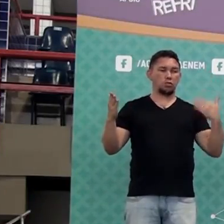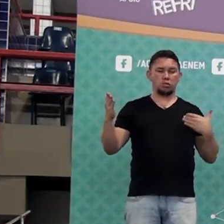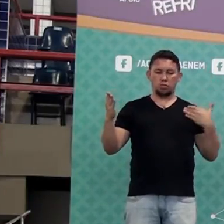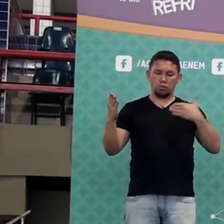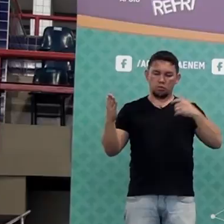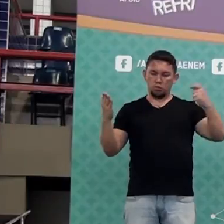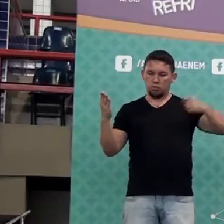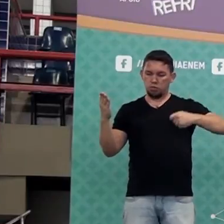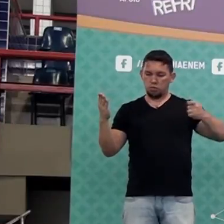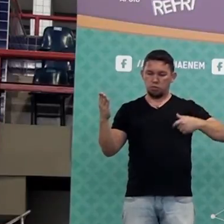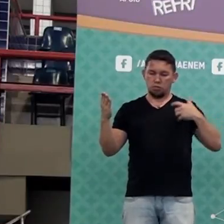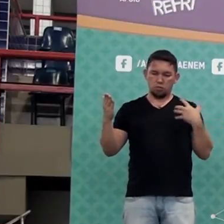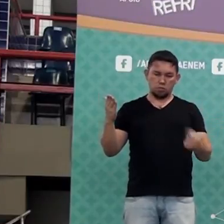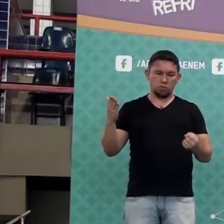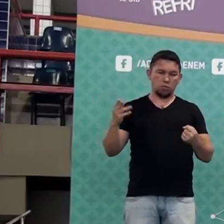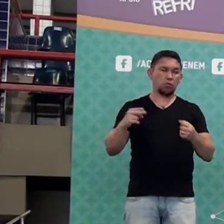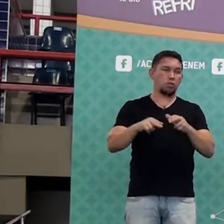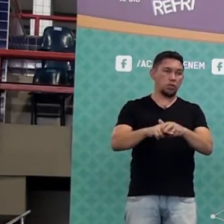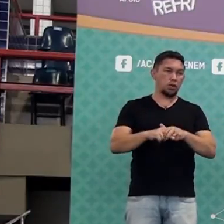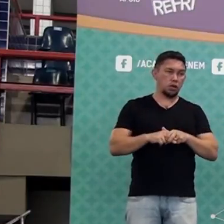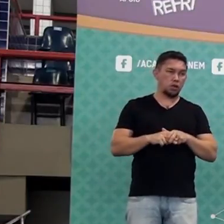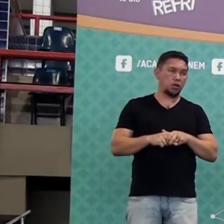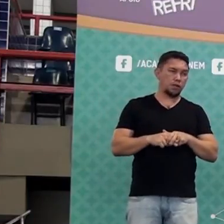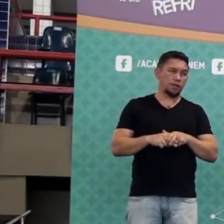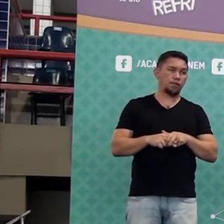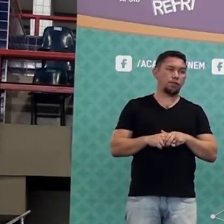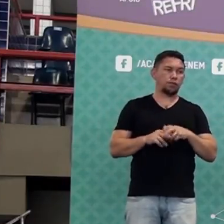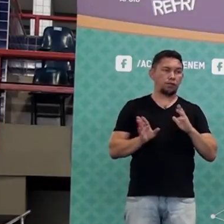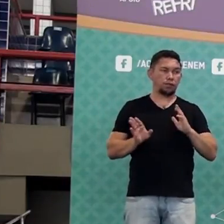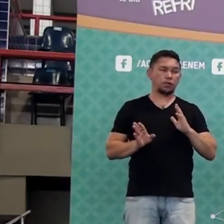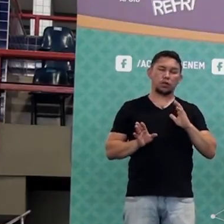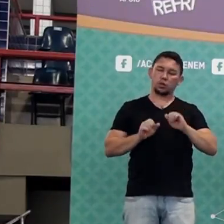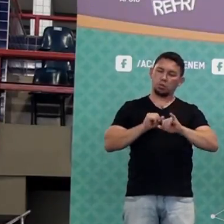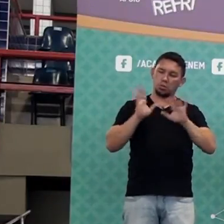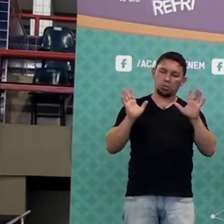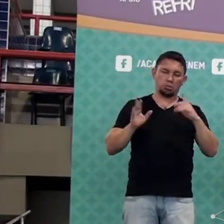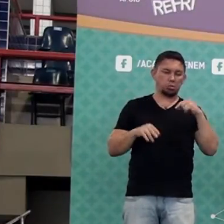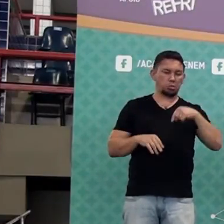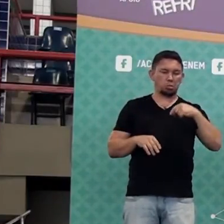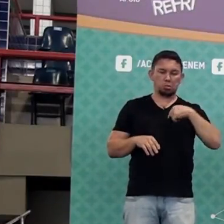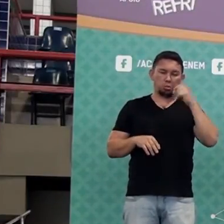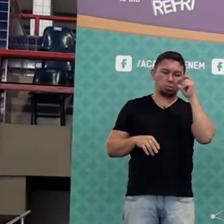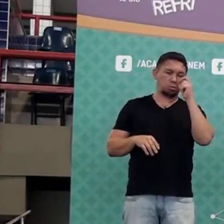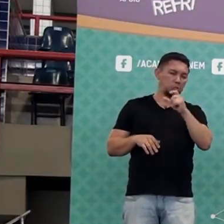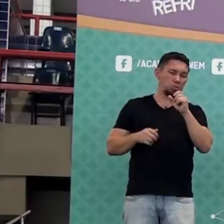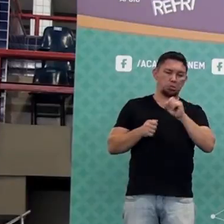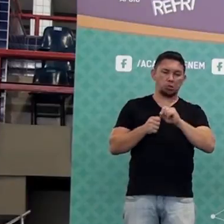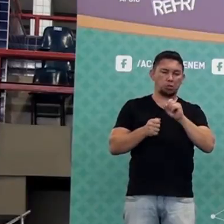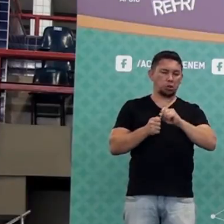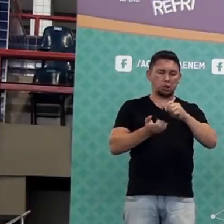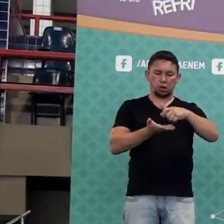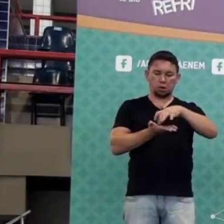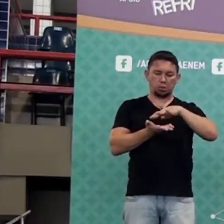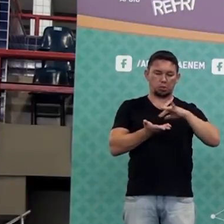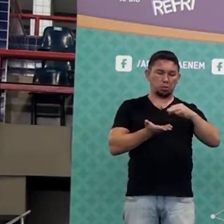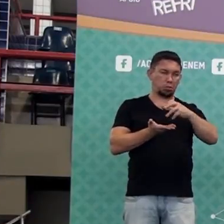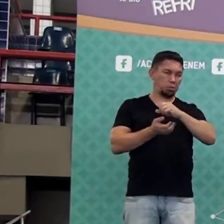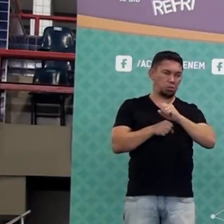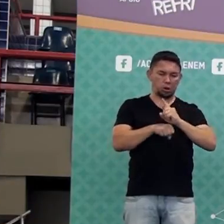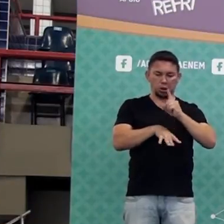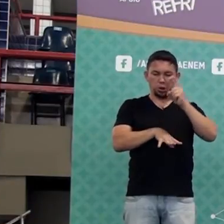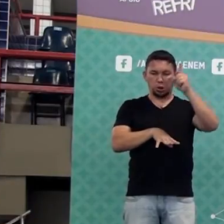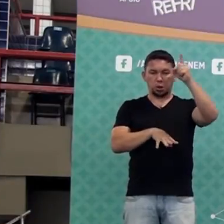inclusive, assinou esse acordo, por isso que o Brasil diz claramente que não tem interesse em produzir armas nucleares, até